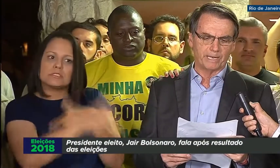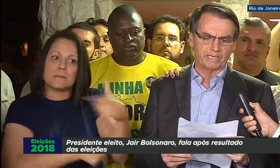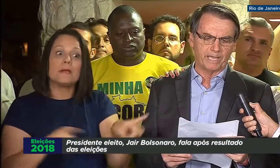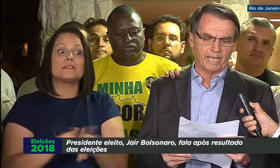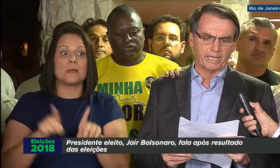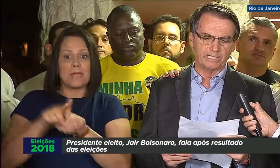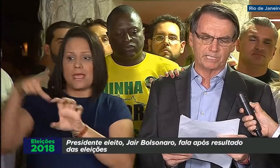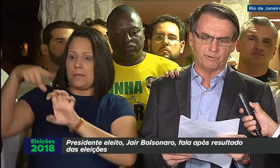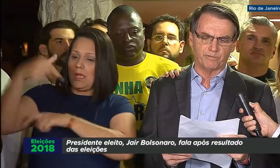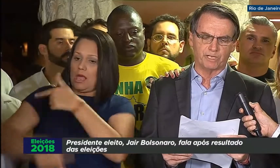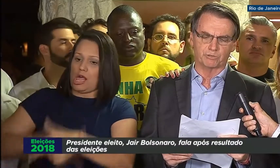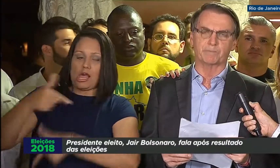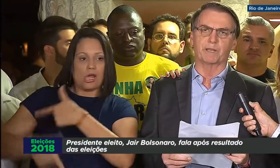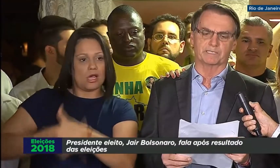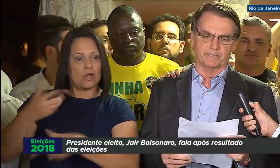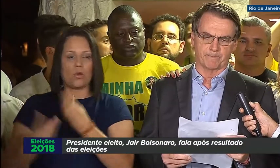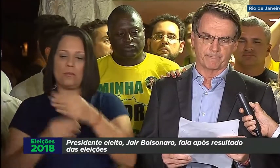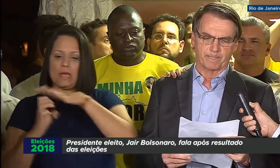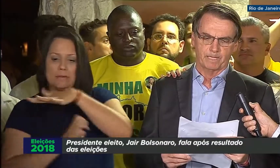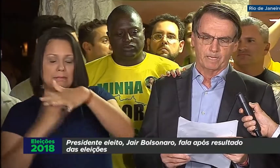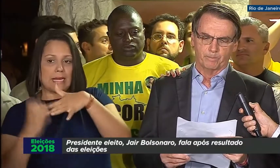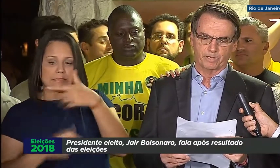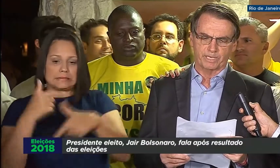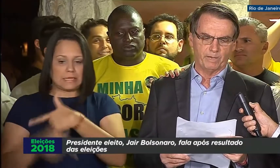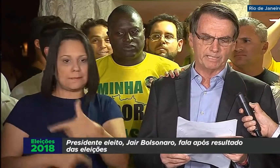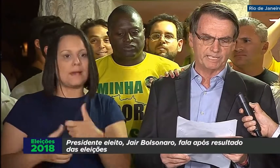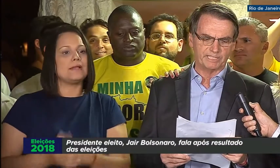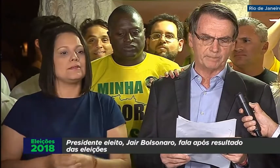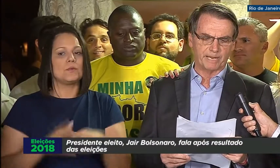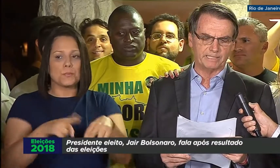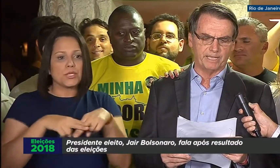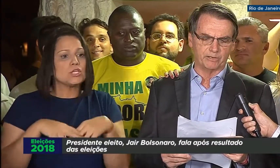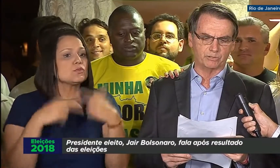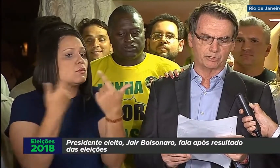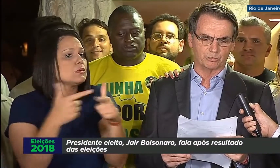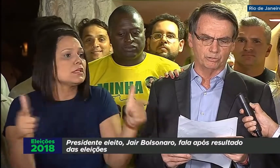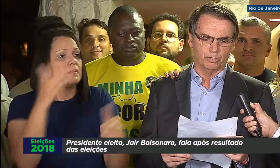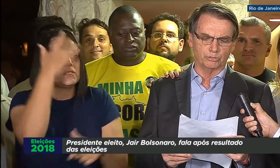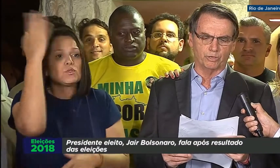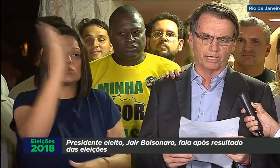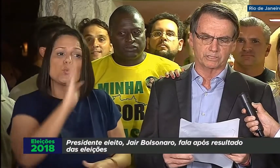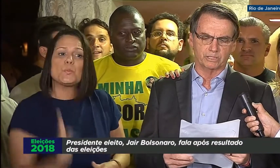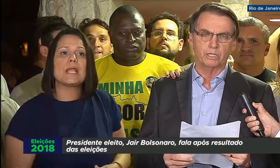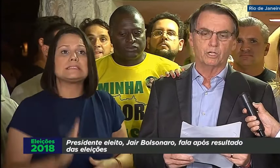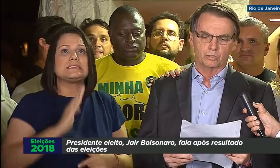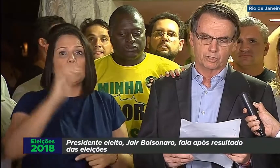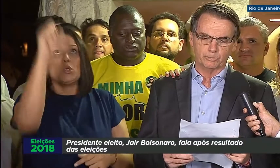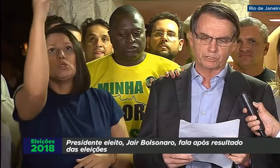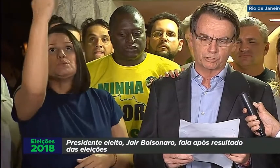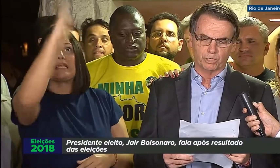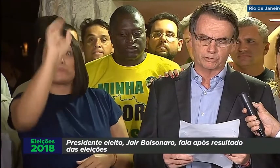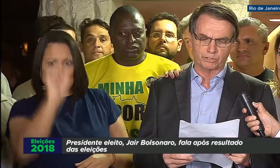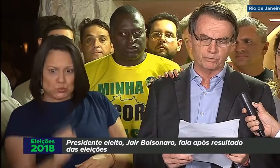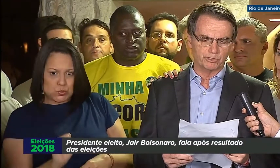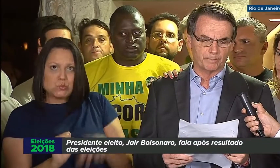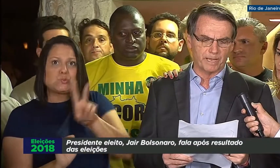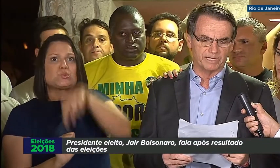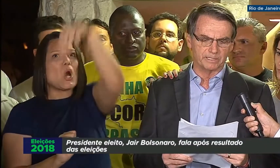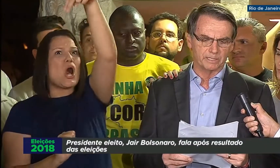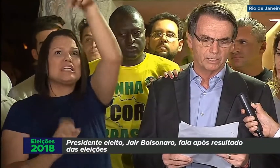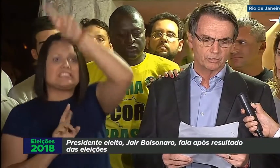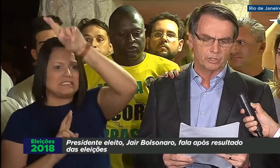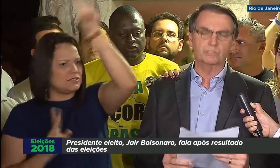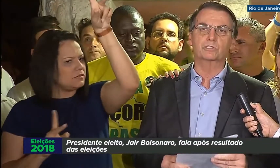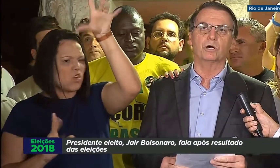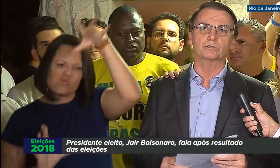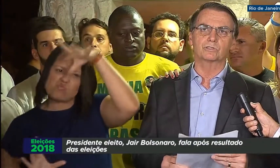suando para criar e desenvolver sua empresa. Porque não existem brasileiros do sul ou do norte. Somos todos um só